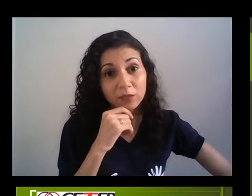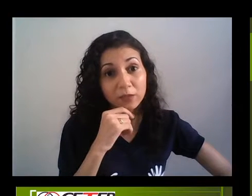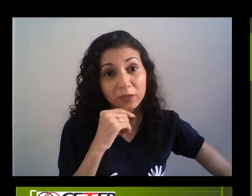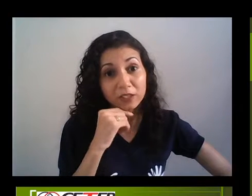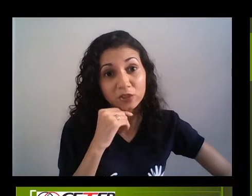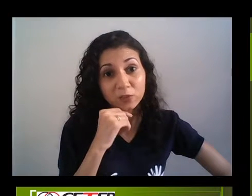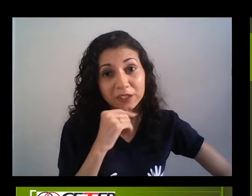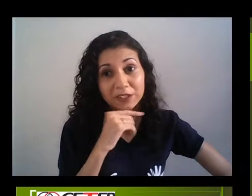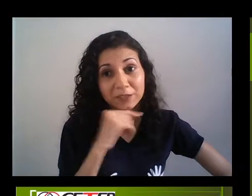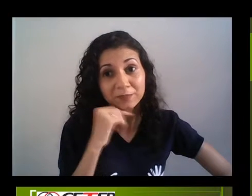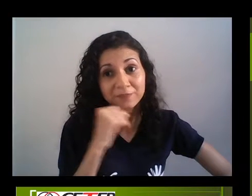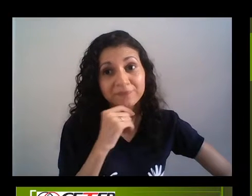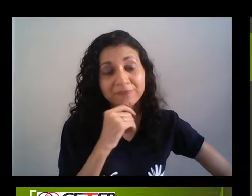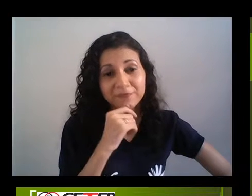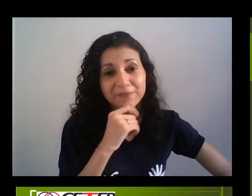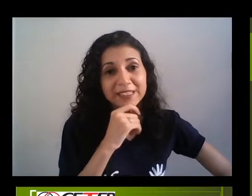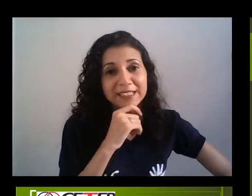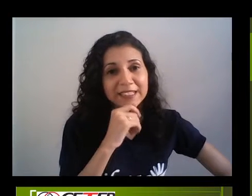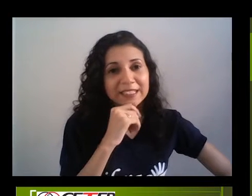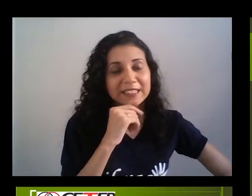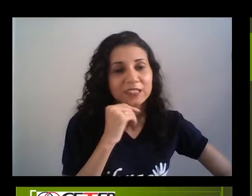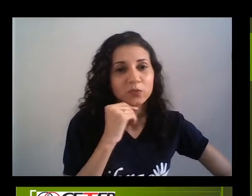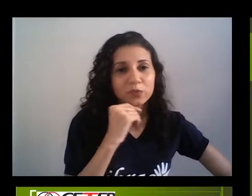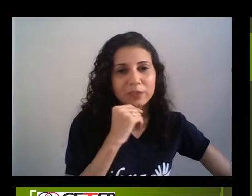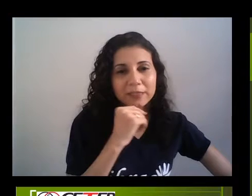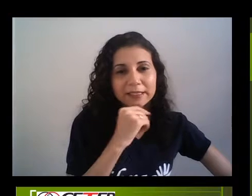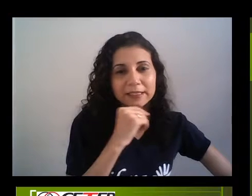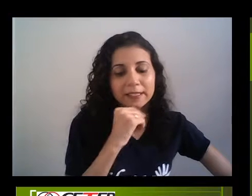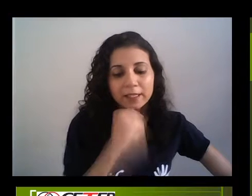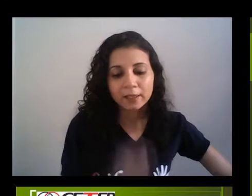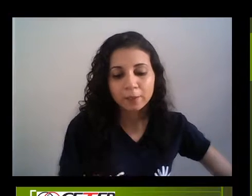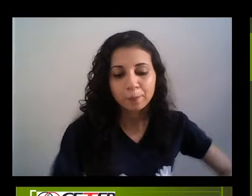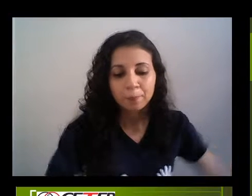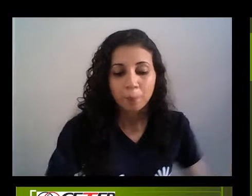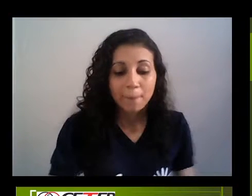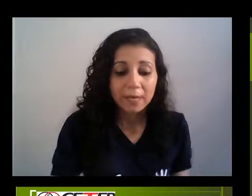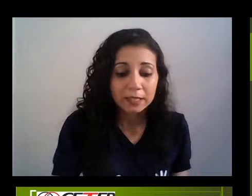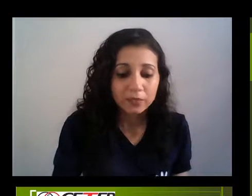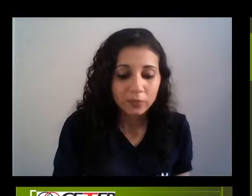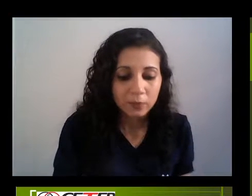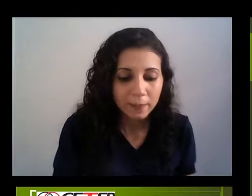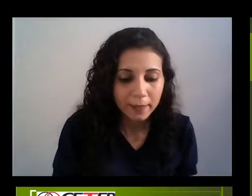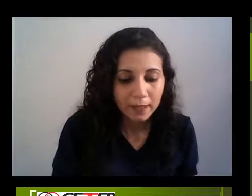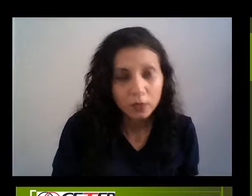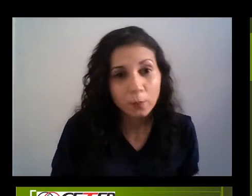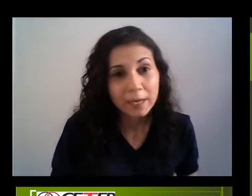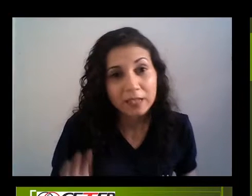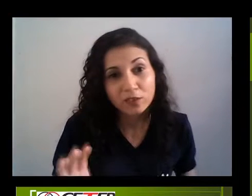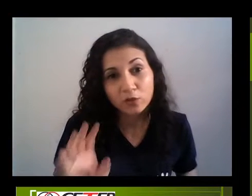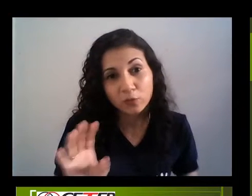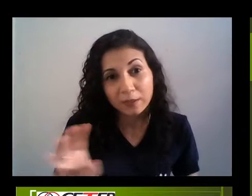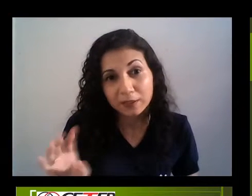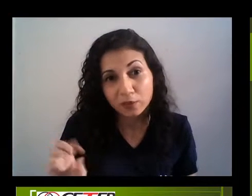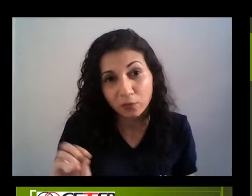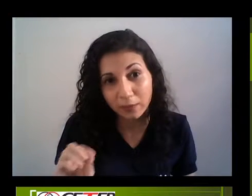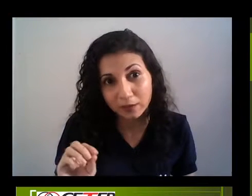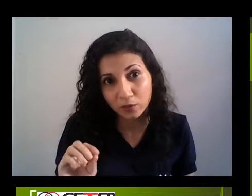educação, né? Uma questão que está sendo muito debatida ainda. Mas vamos lá pegar aqui o